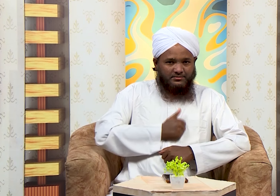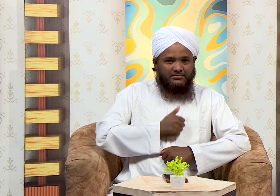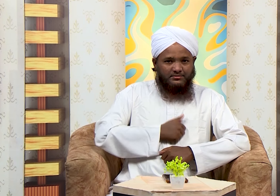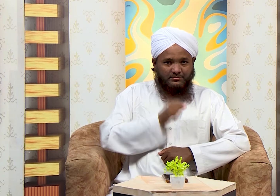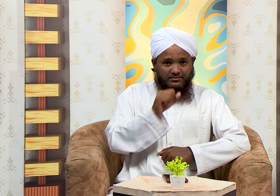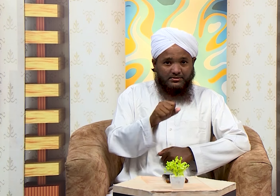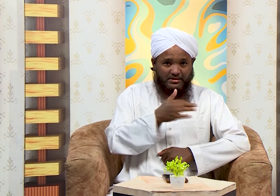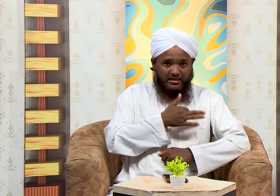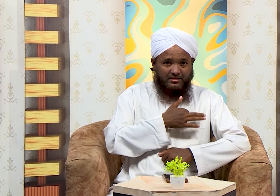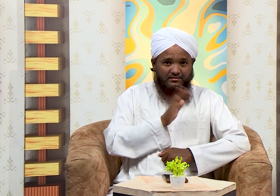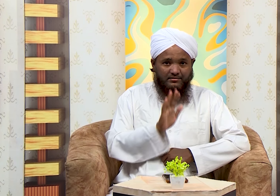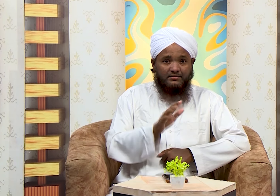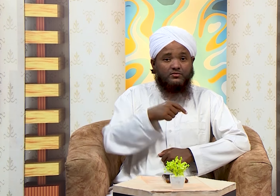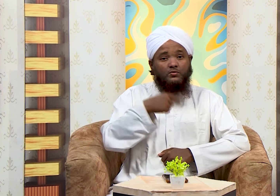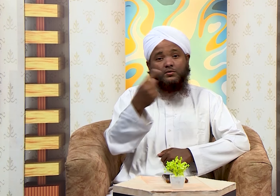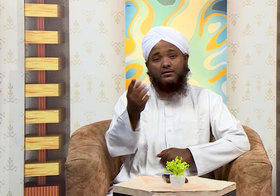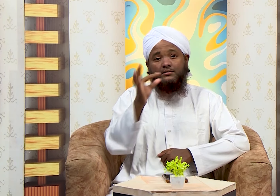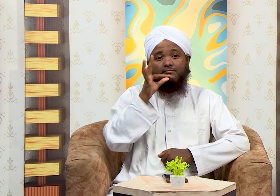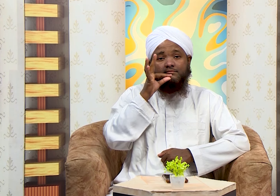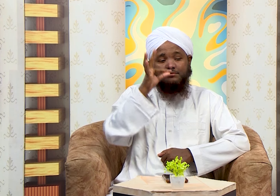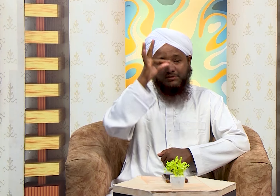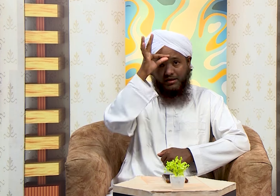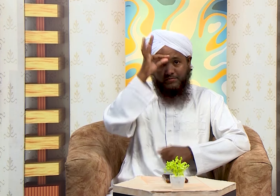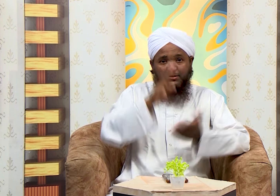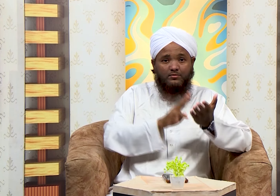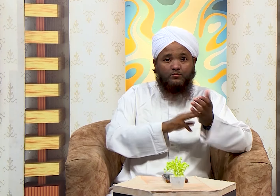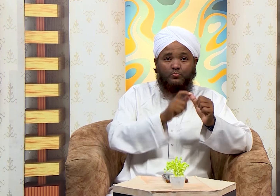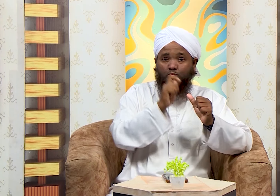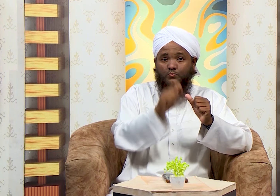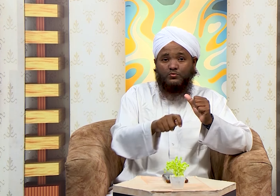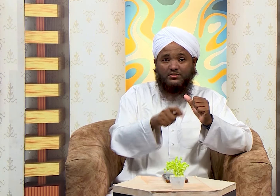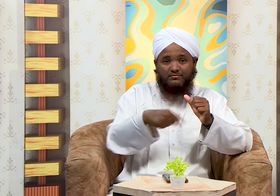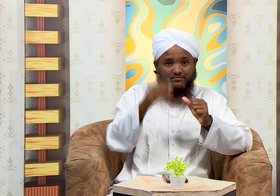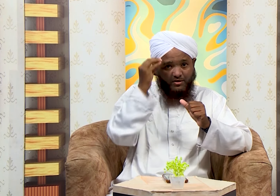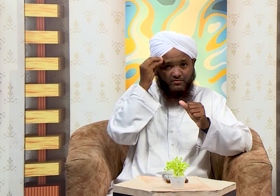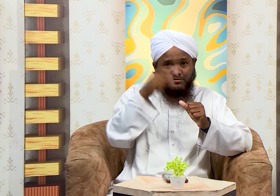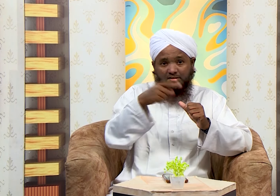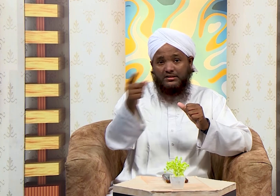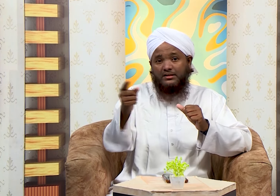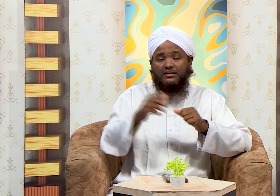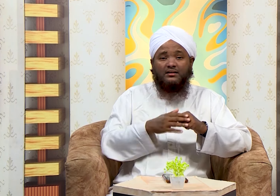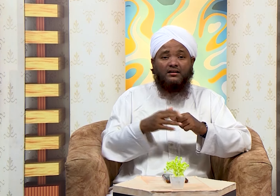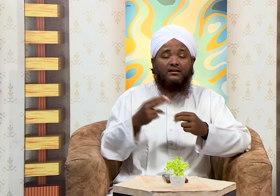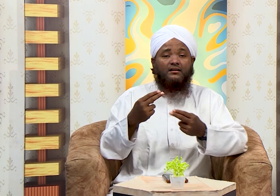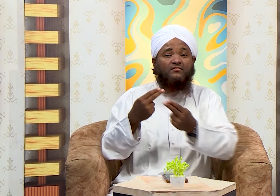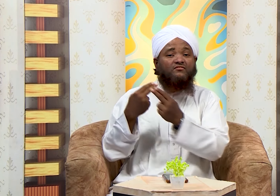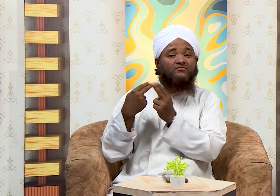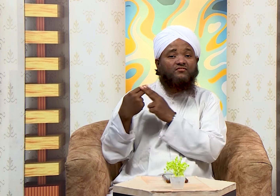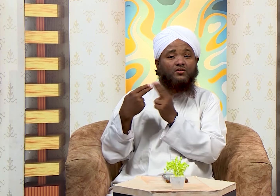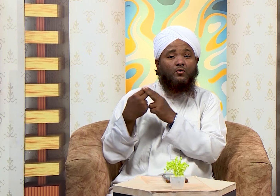حضرت سیدنا موسیٰ علیہ السلام کا جو واقعہ ہے کہ جب آپ کو فرعون کی طرف بھیجا گیا تو اس کو جو قرآن